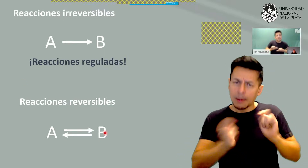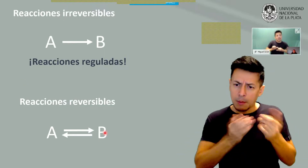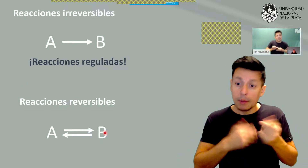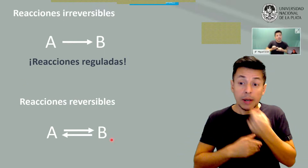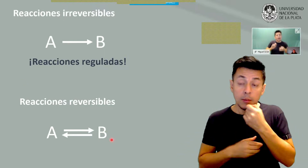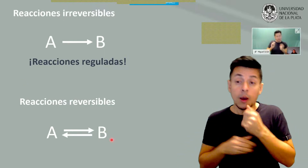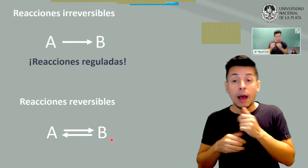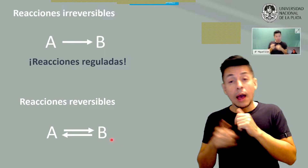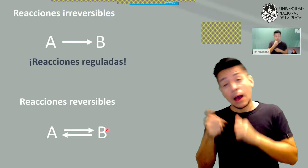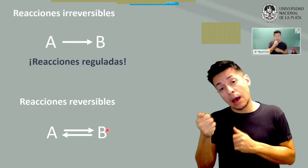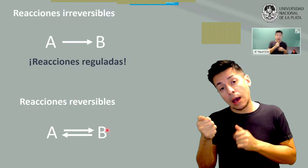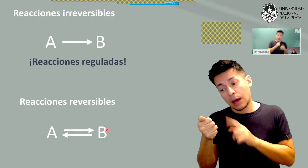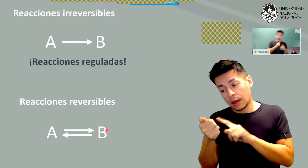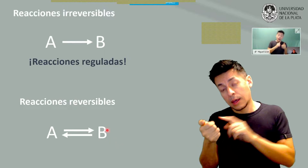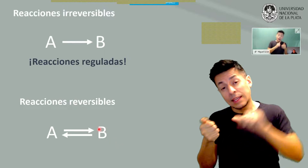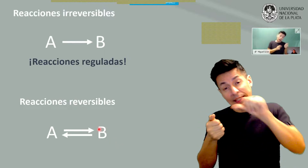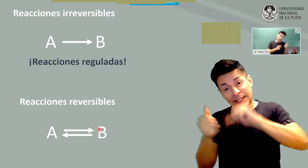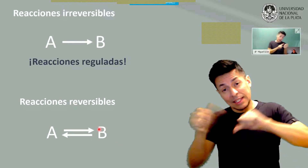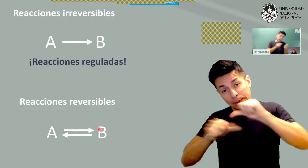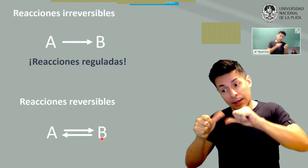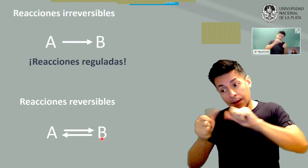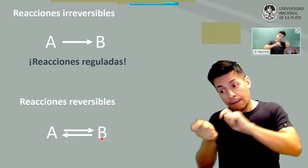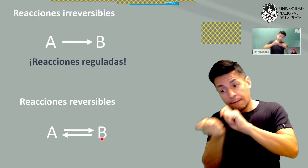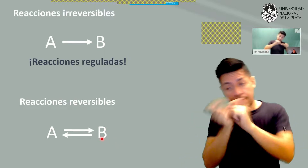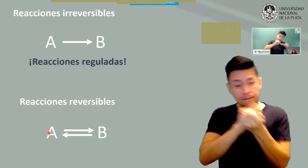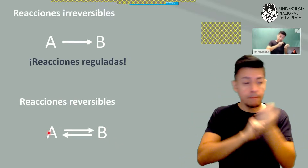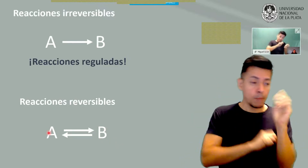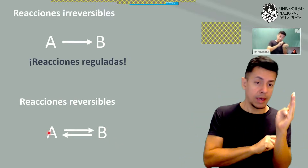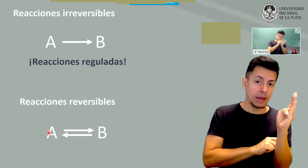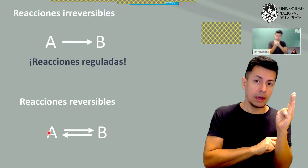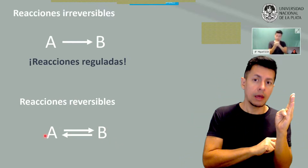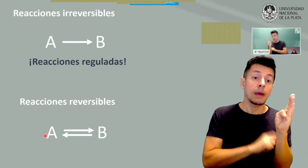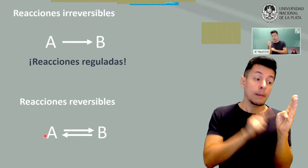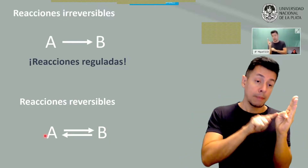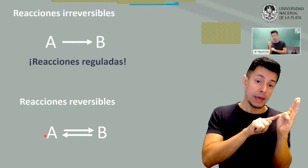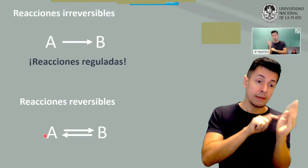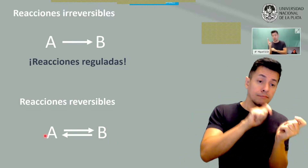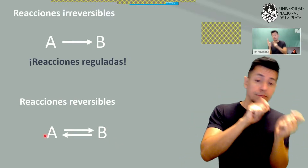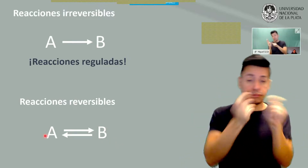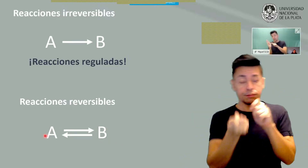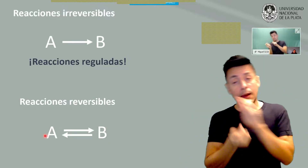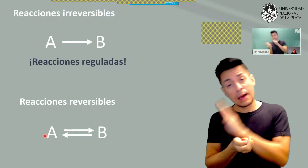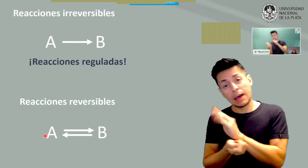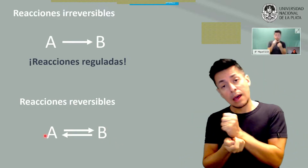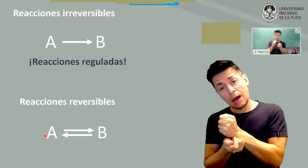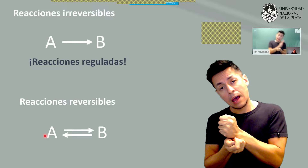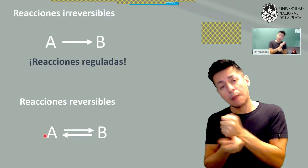transformar químicamente en B y B luego puede transformarse químicamente en A.